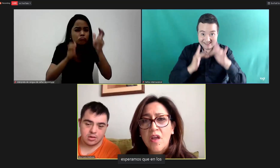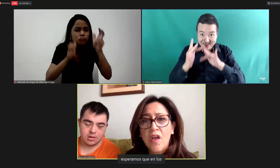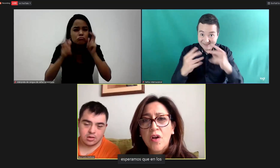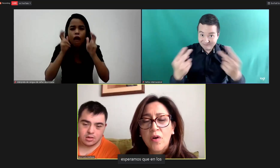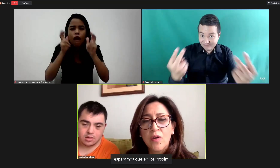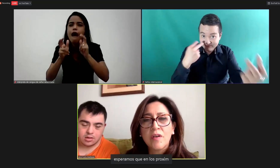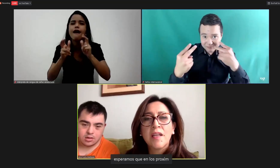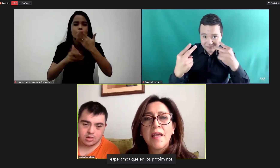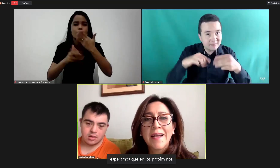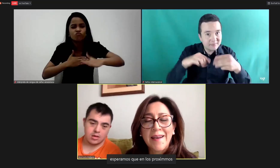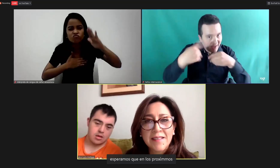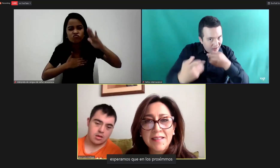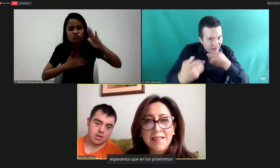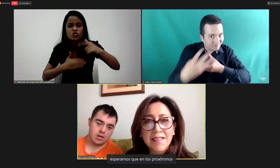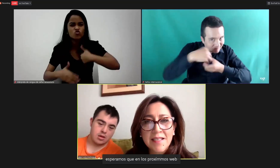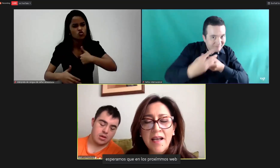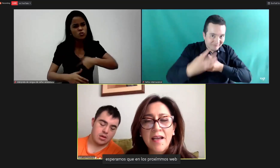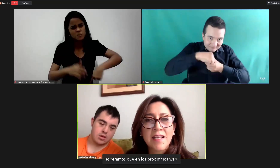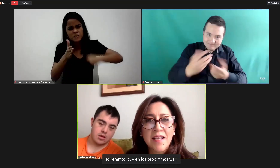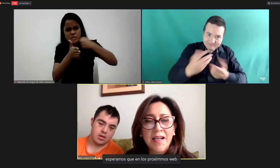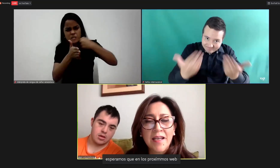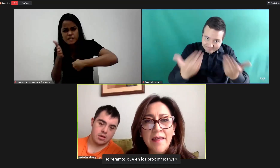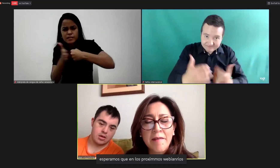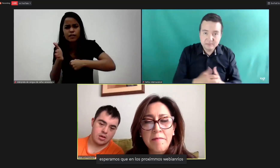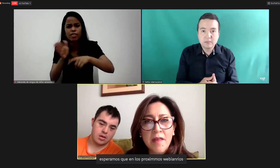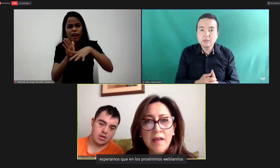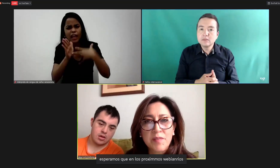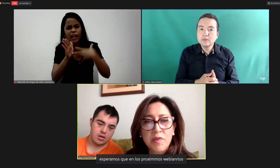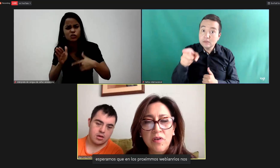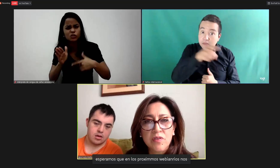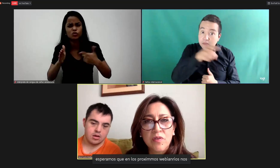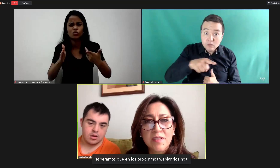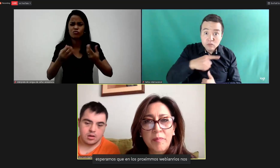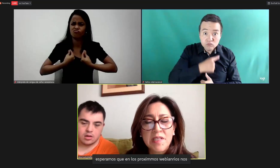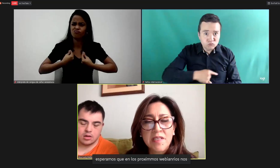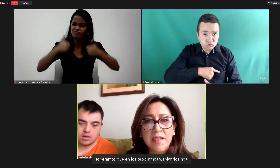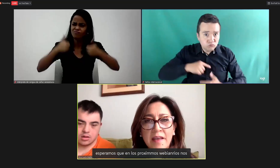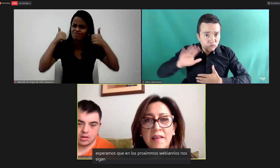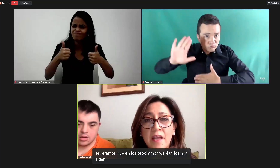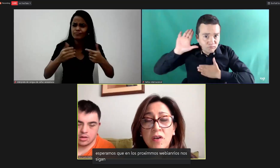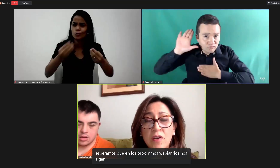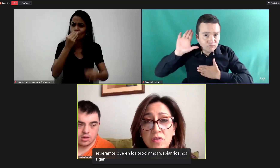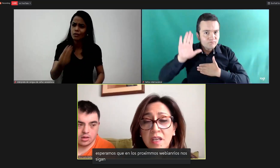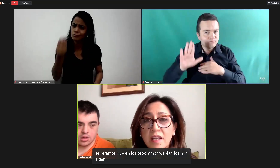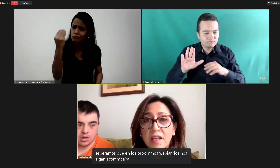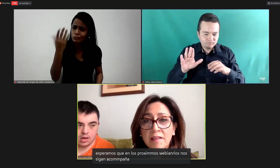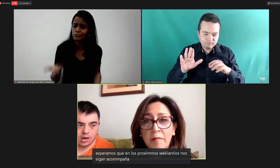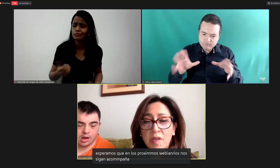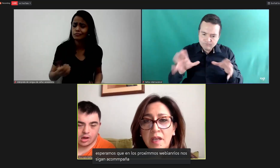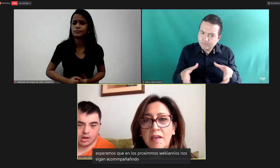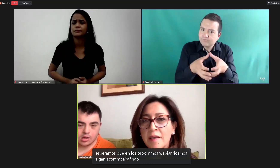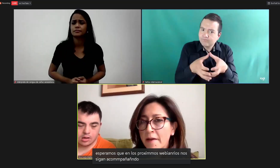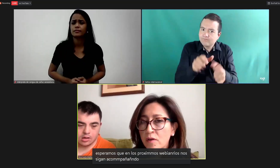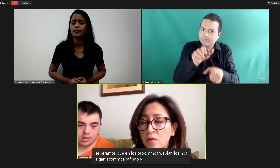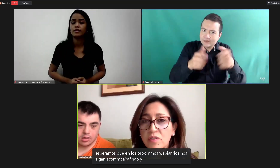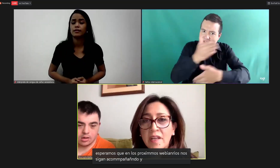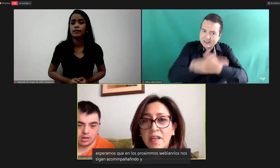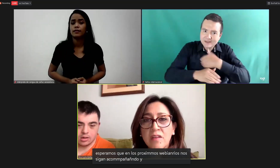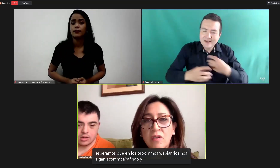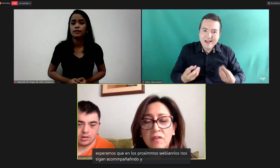comprometidos con garantizar esa calidad de vida de las personas con discapacidad, nos sigan